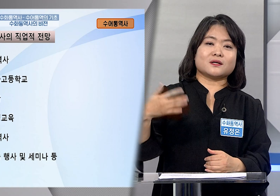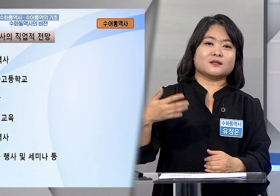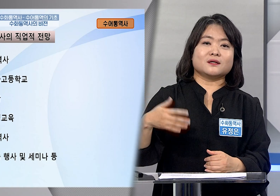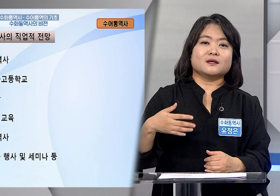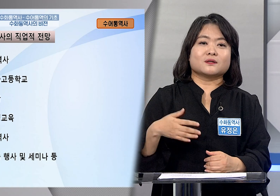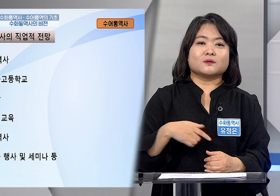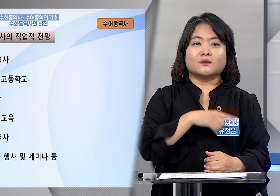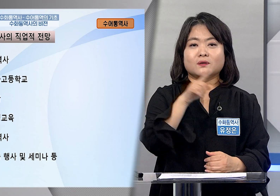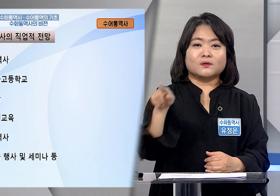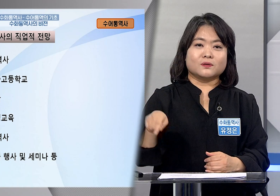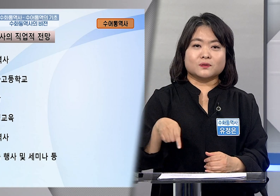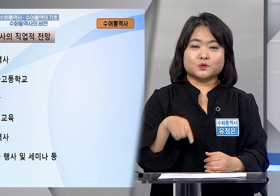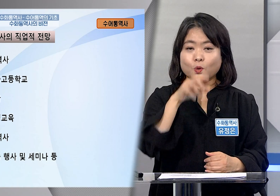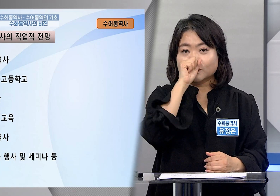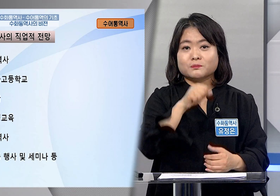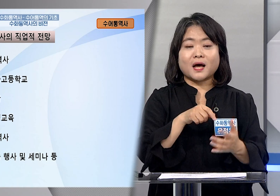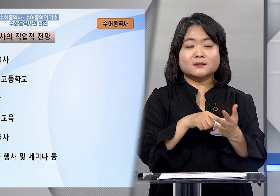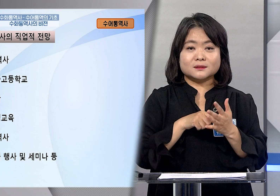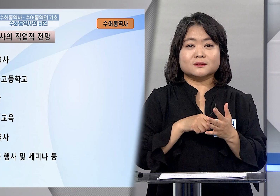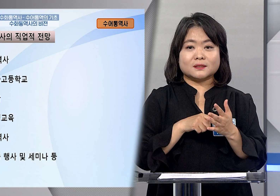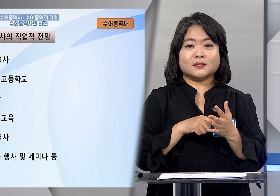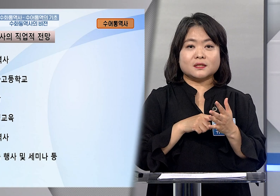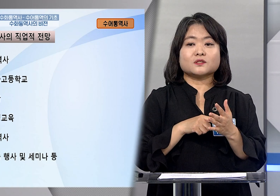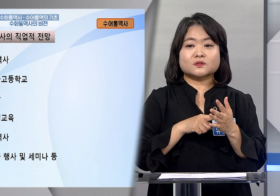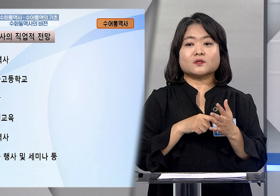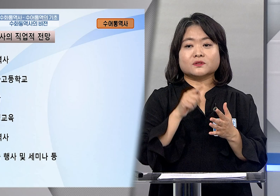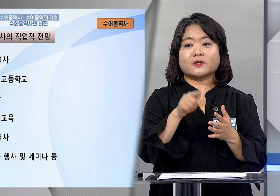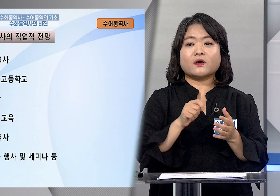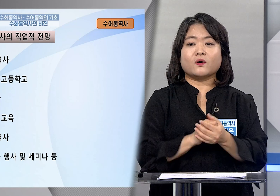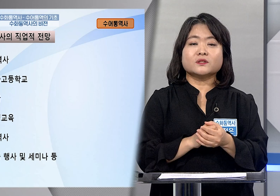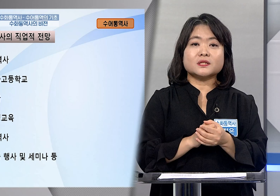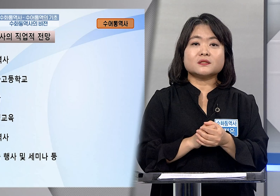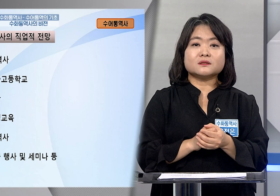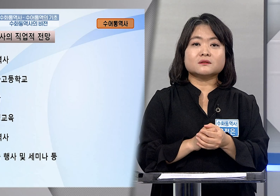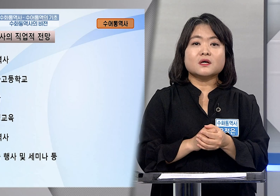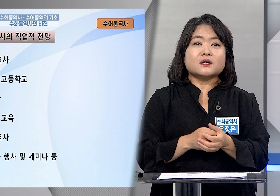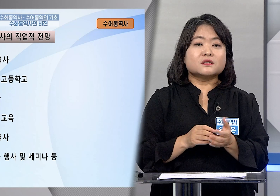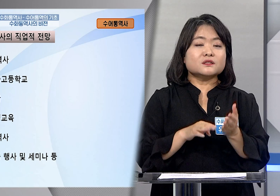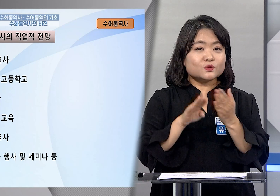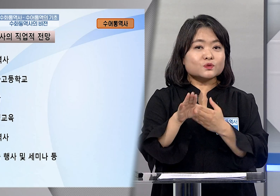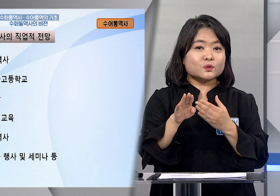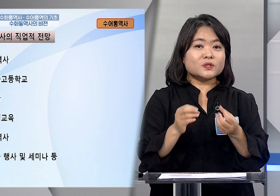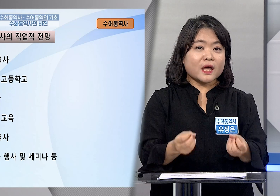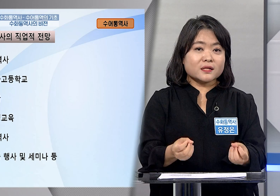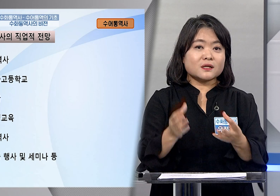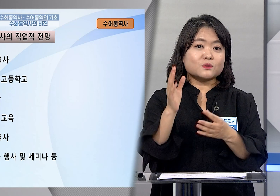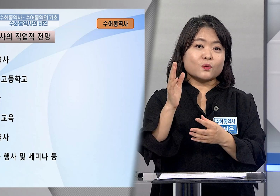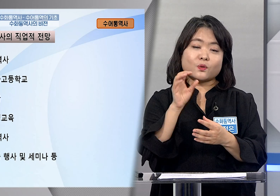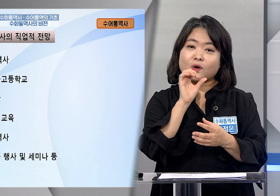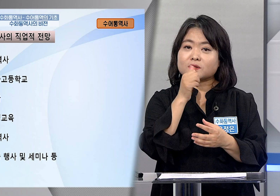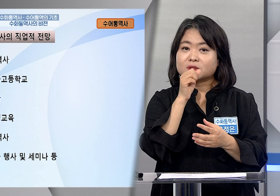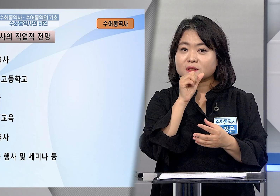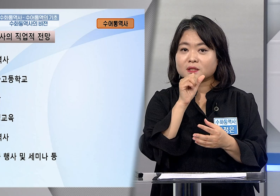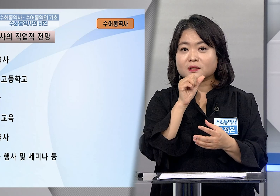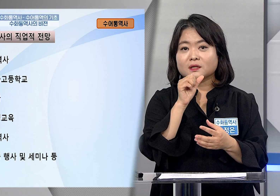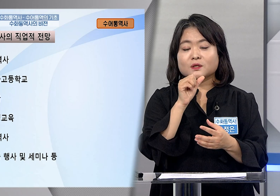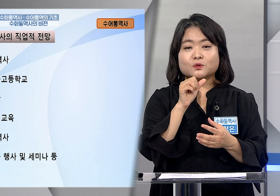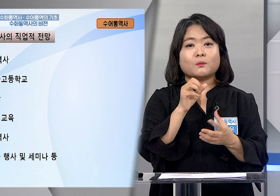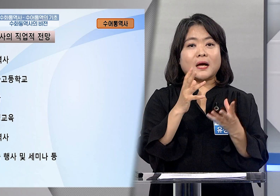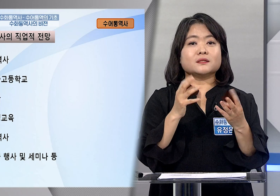굉장히 좋은 반응이 있었었는데요. 어쨌든 그 이후로 이게 행사 통역들이 또